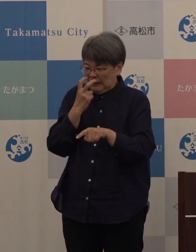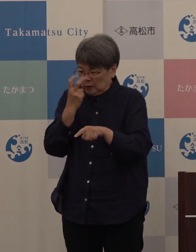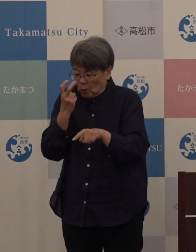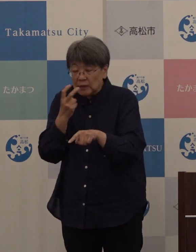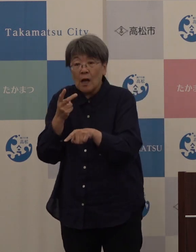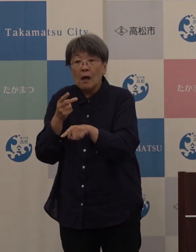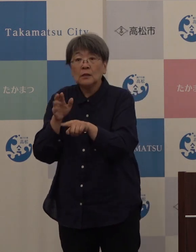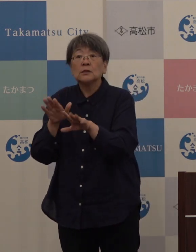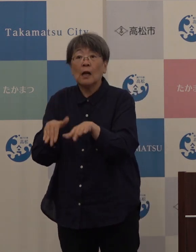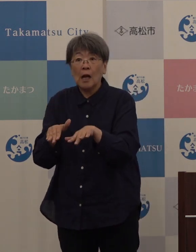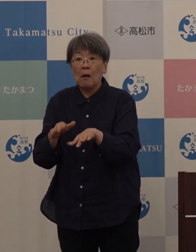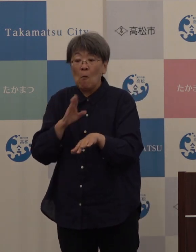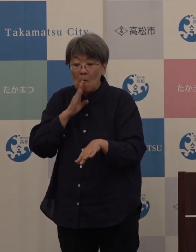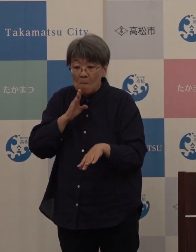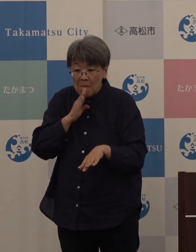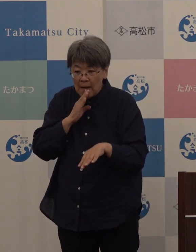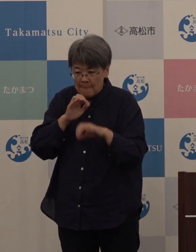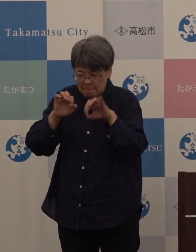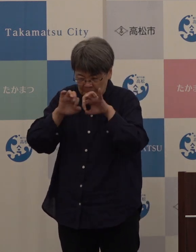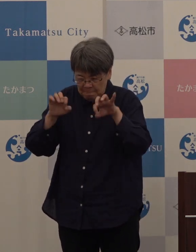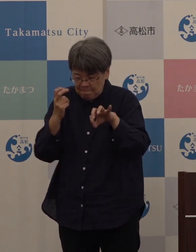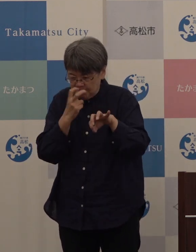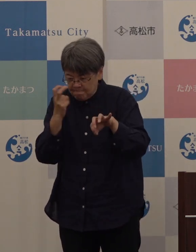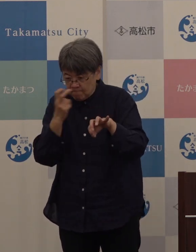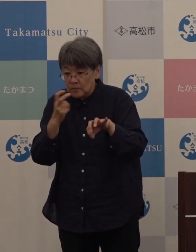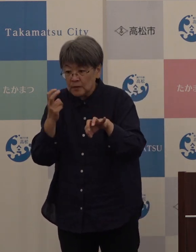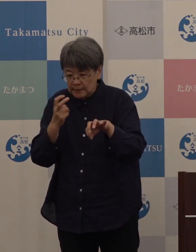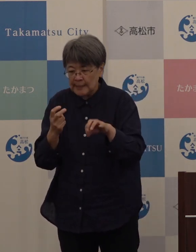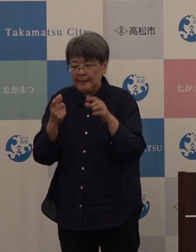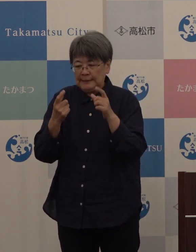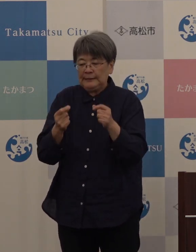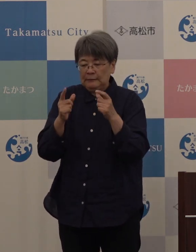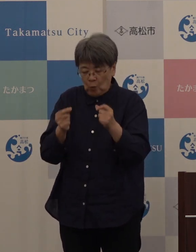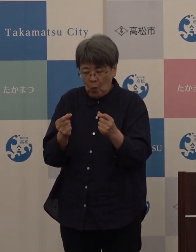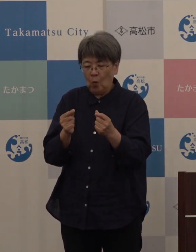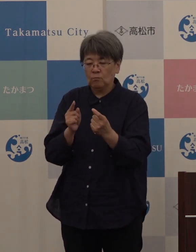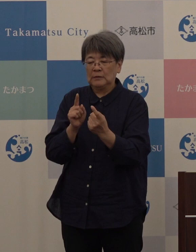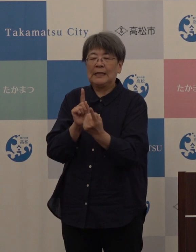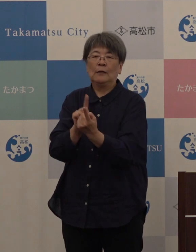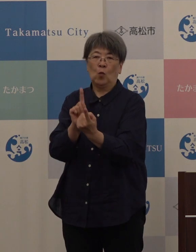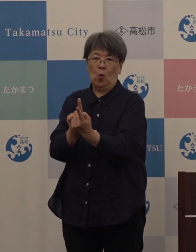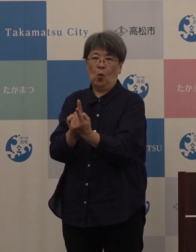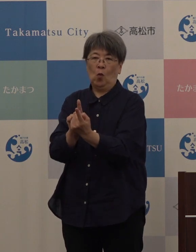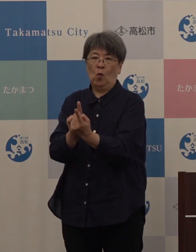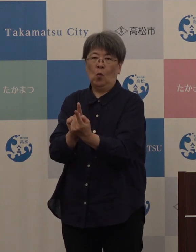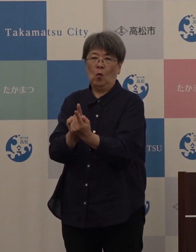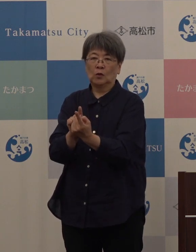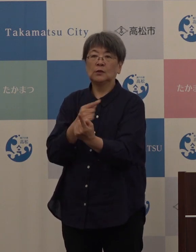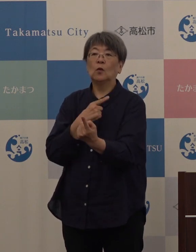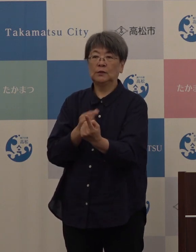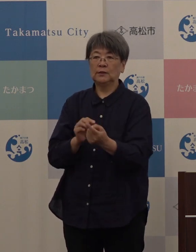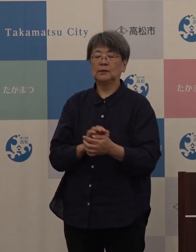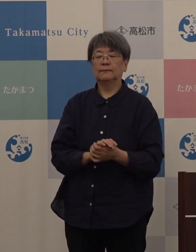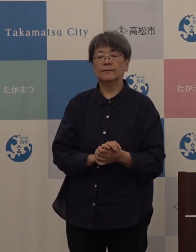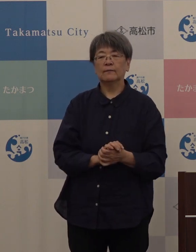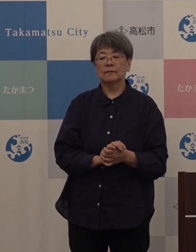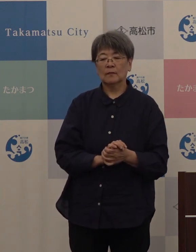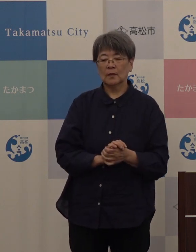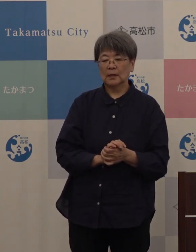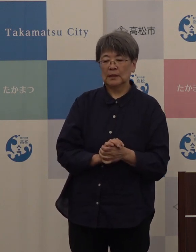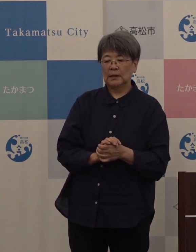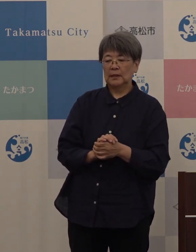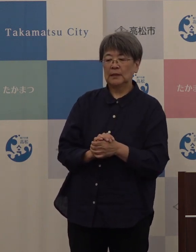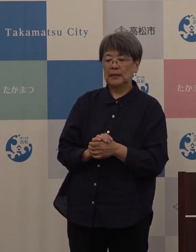て事実関係を確定の上適切に対処していただきたいということでございます。いずれにいたしましても執行部